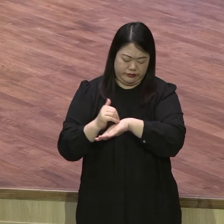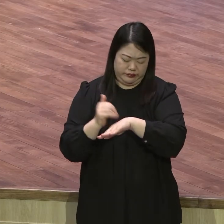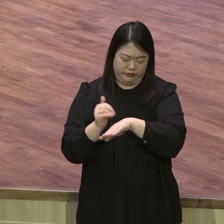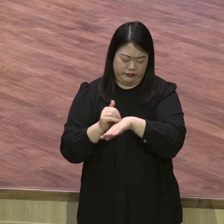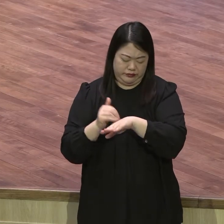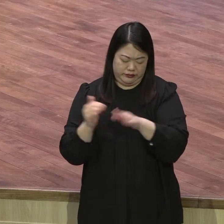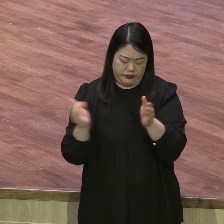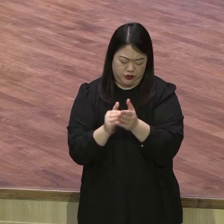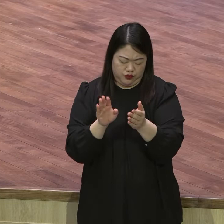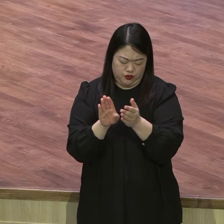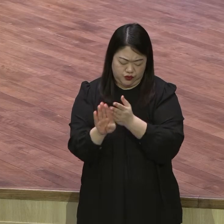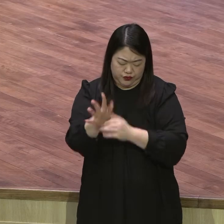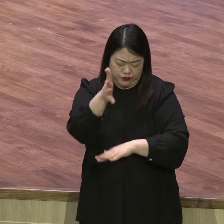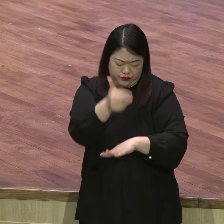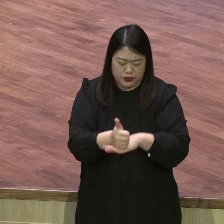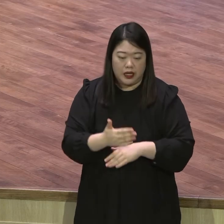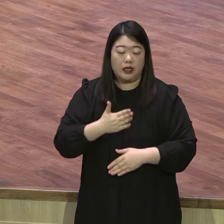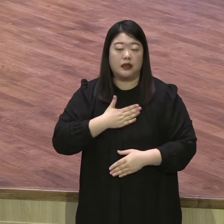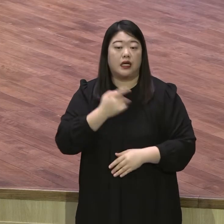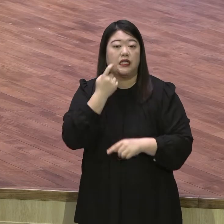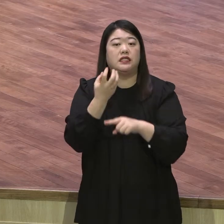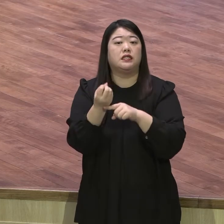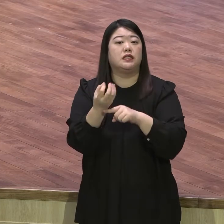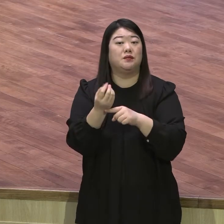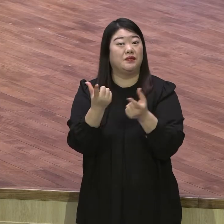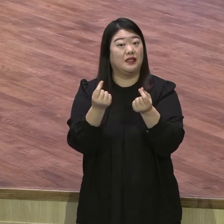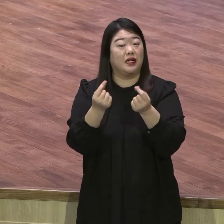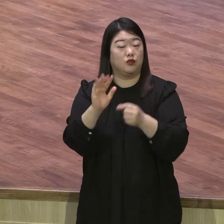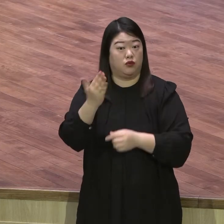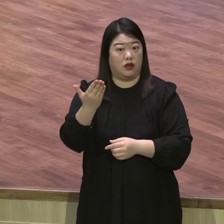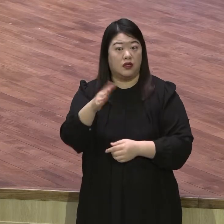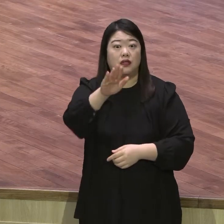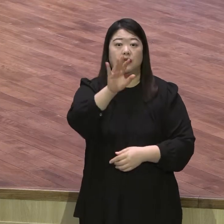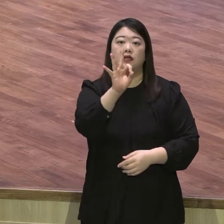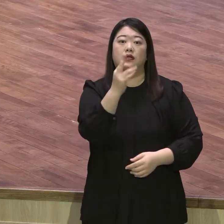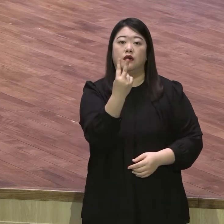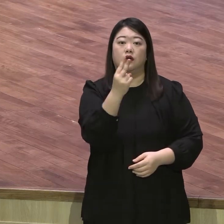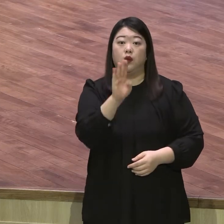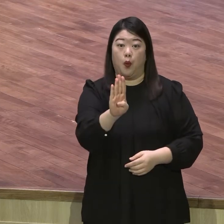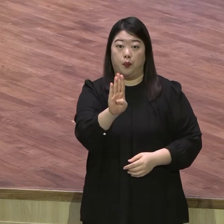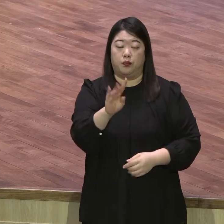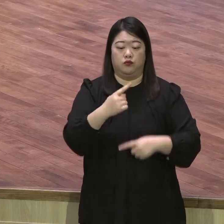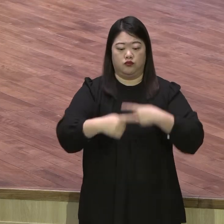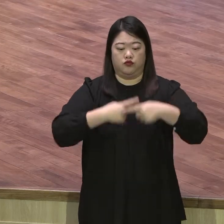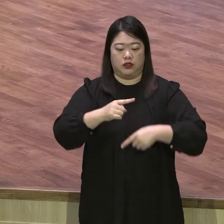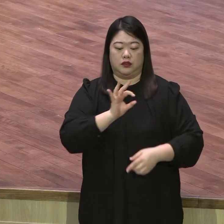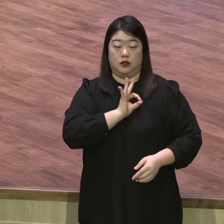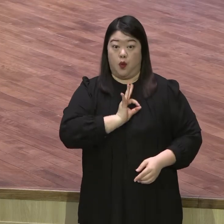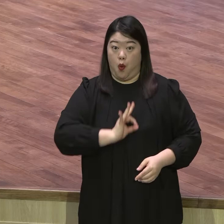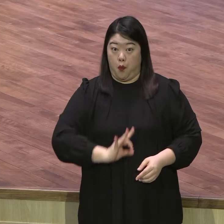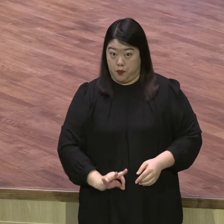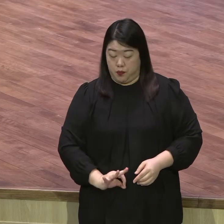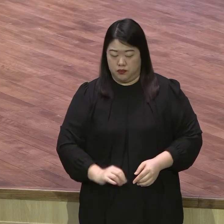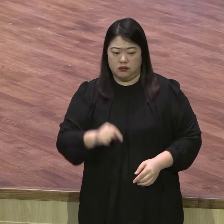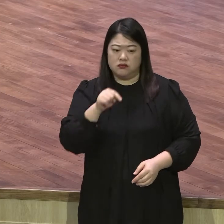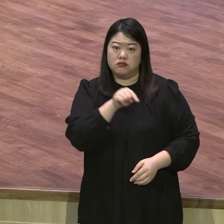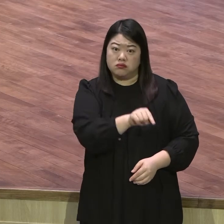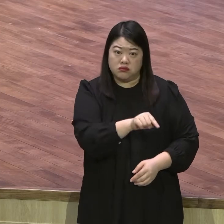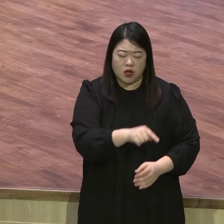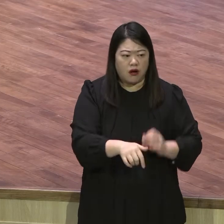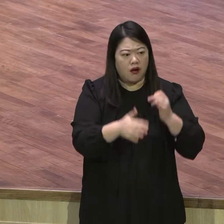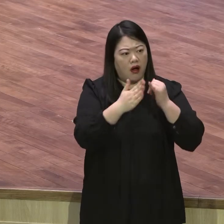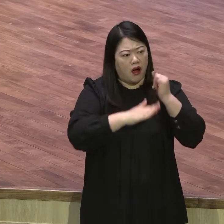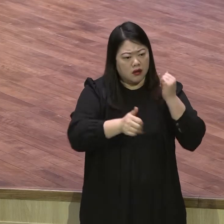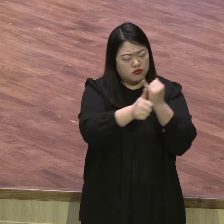내가 정금같이 나오리라. 욥이 뭐가 잘못했습니까? 하나도 잘못했습니다. 연단이 왔어요. 어려움이 왔어요. 그러나 욥은